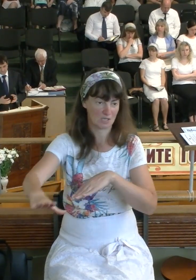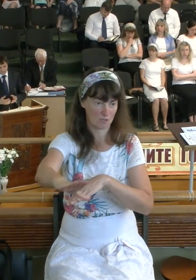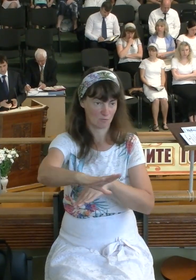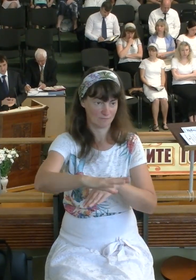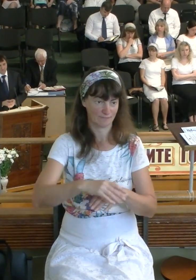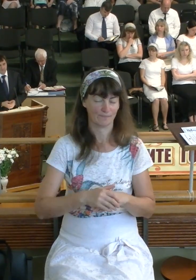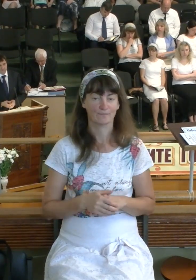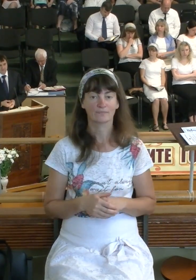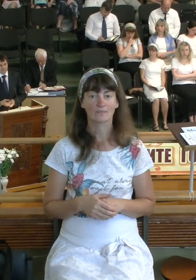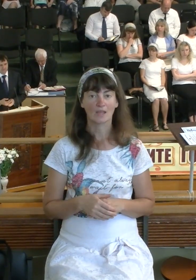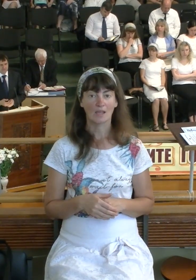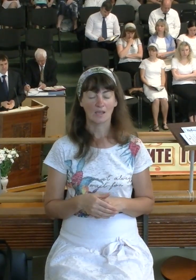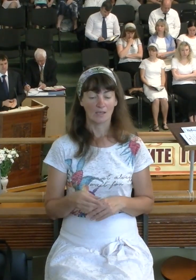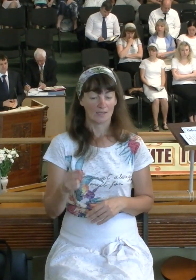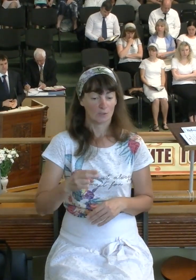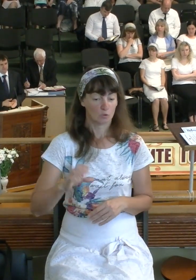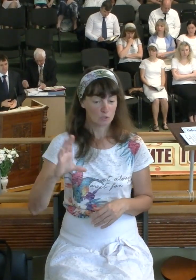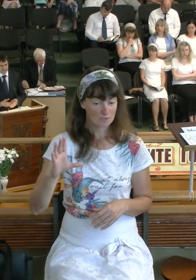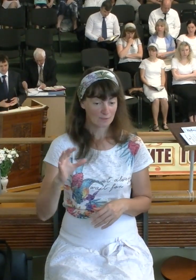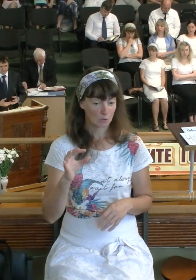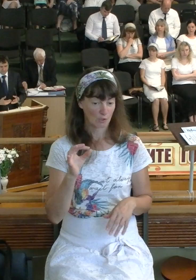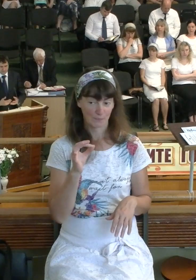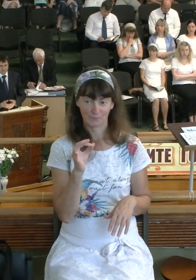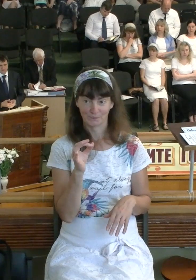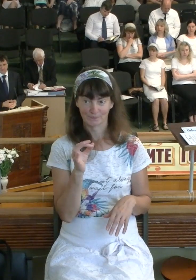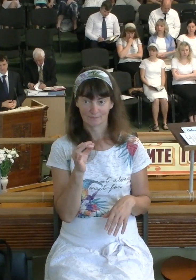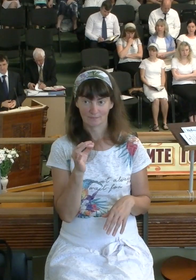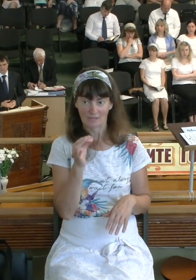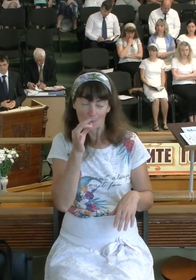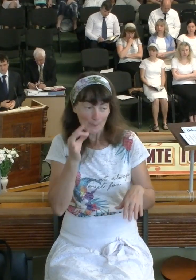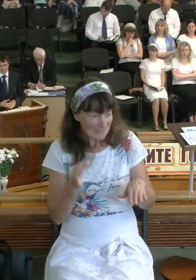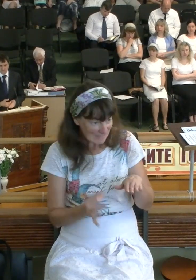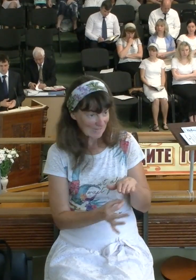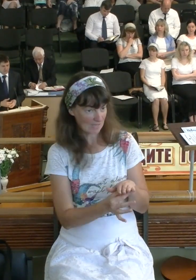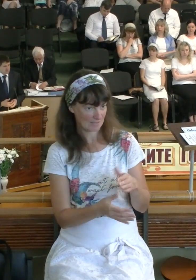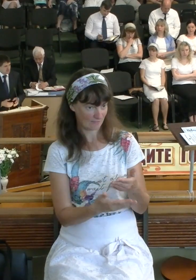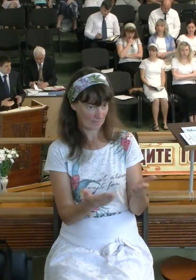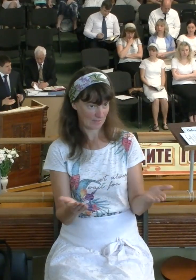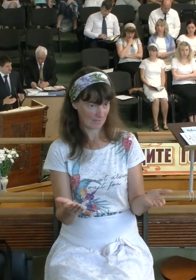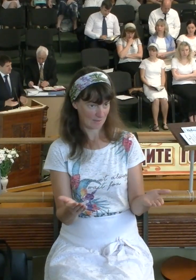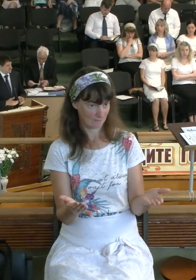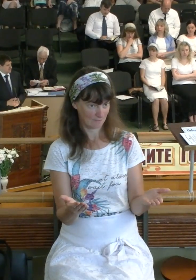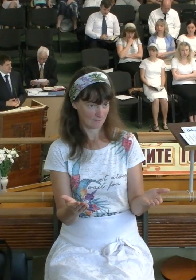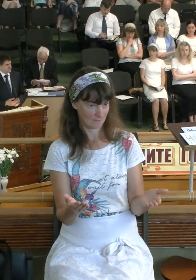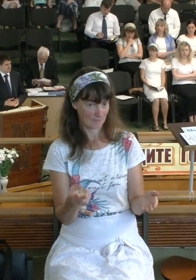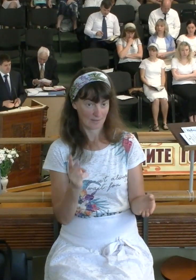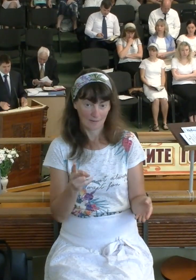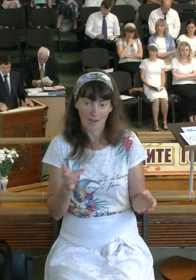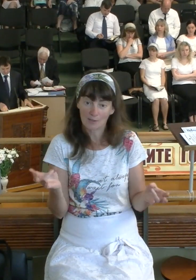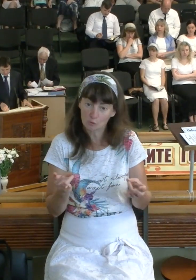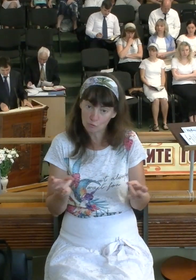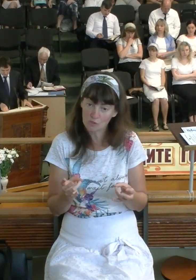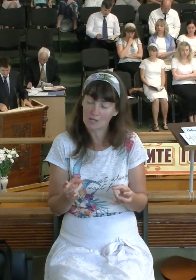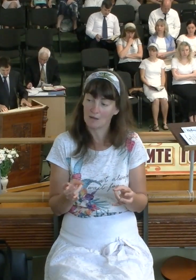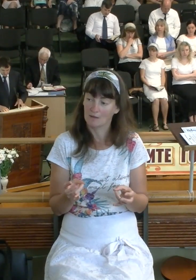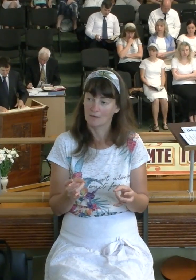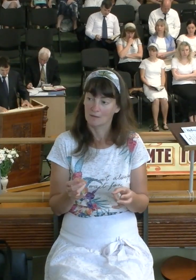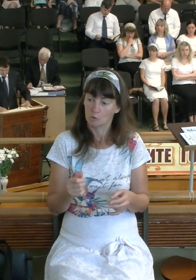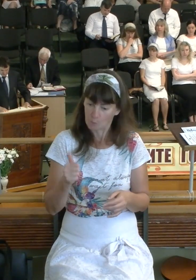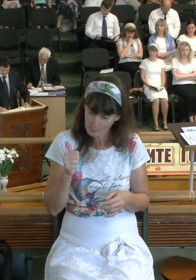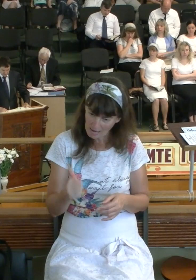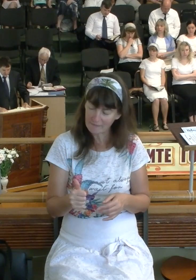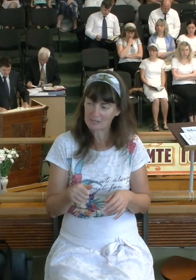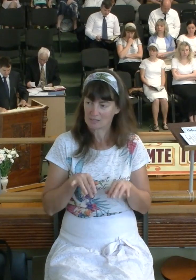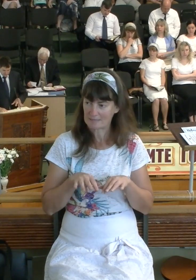как нам поступать в той области, какие нам решения принимать, как нам правильно поступать. Мы хотим правильно, знаете, в семье своей поступать, мы